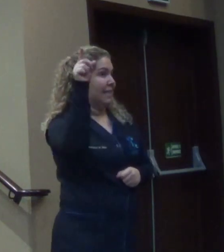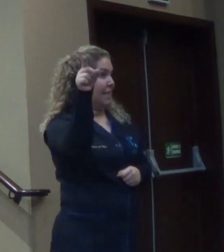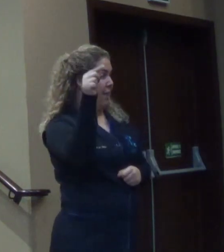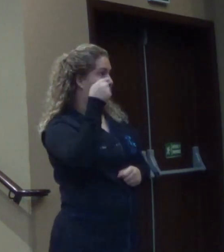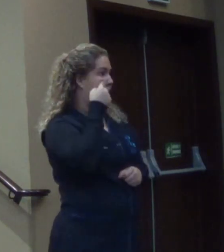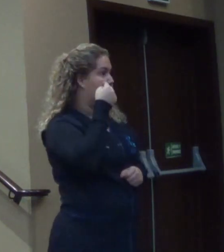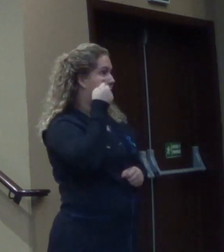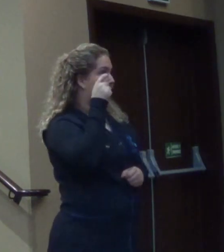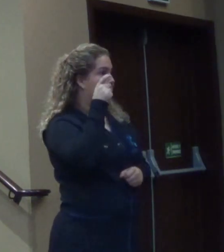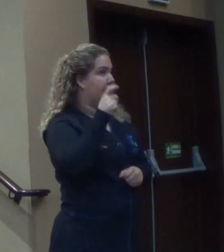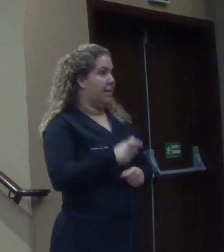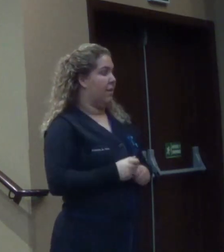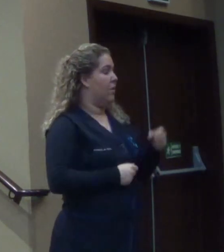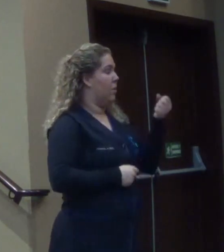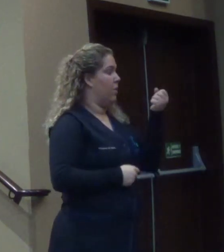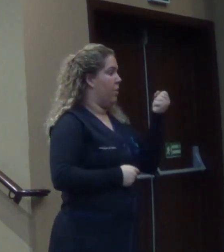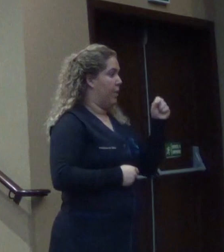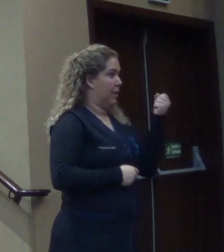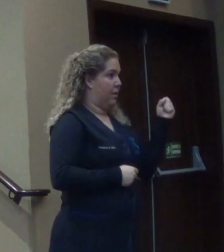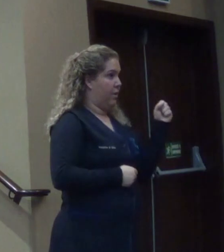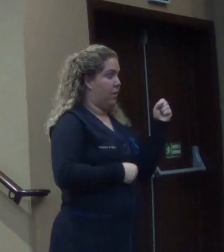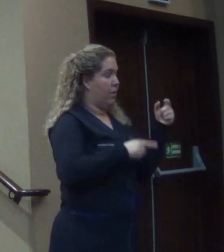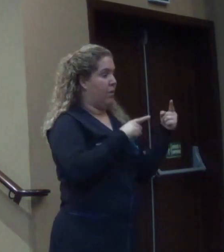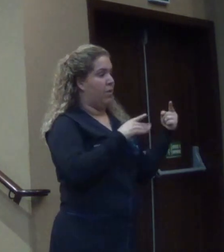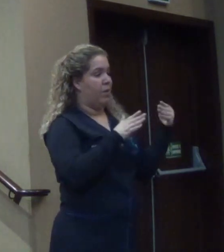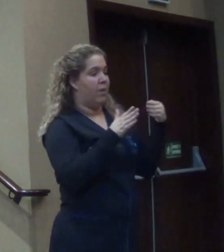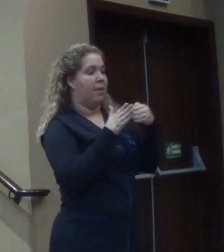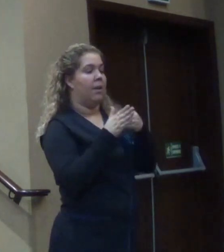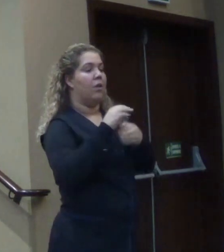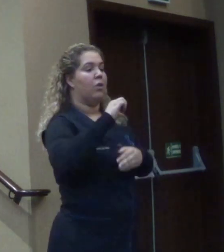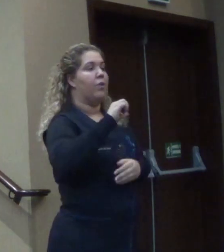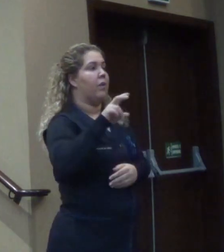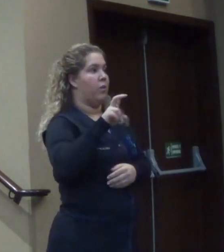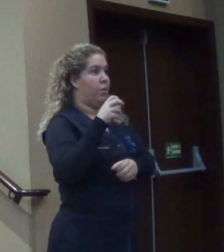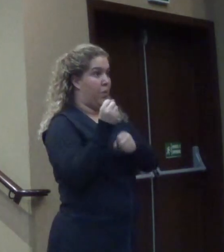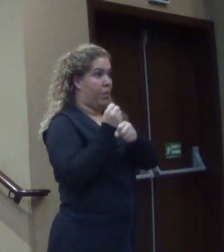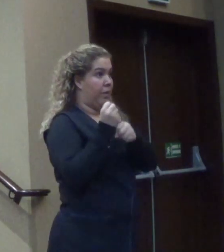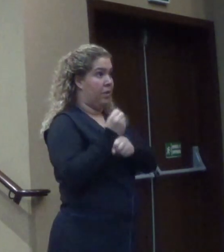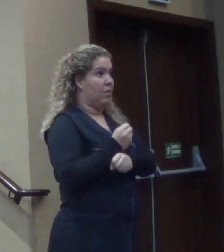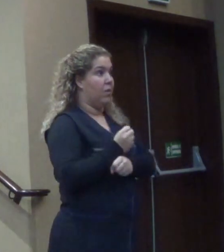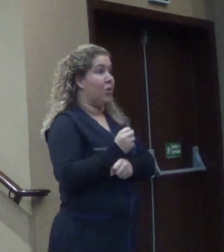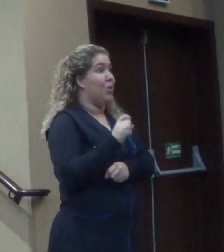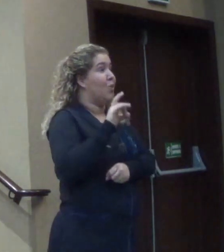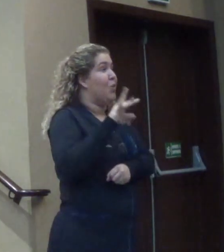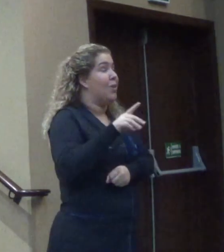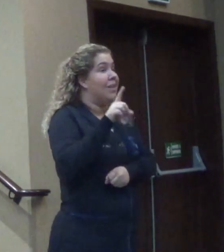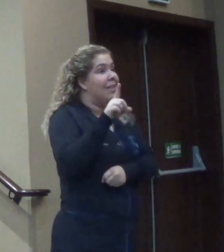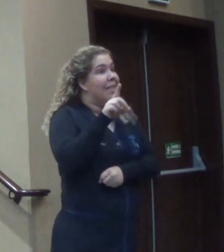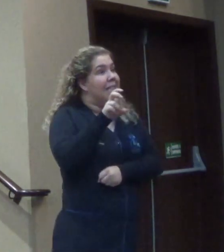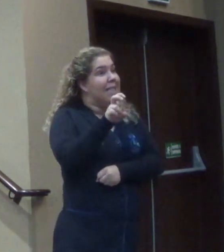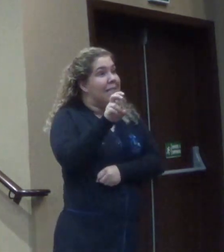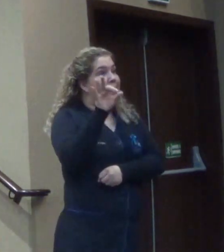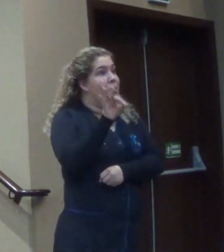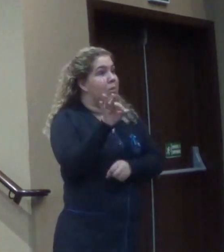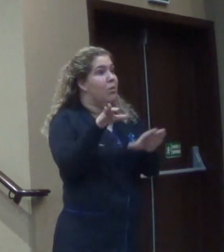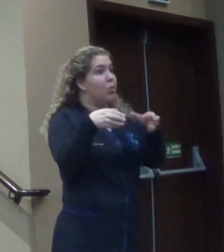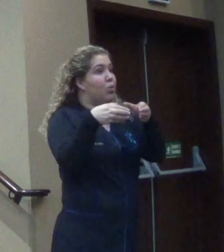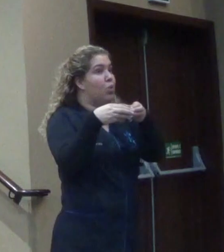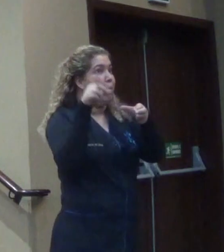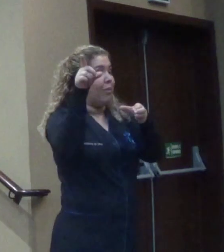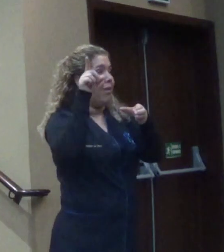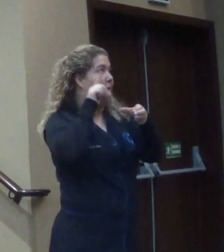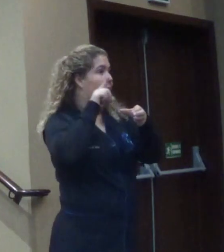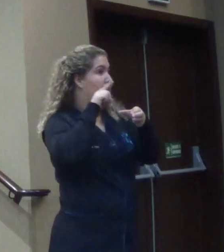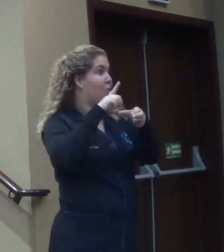de 88 a 92, só 15% dos americanos tinham 5 itens. E isso piorou.